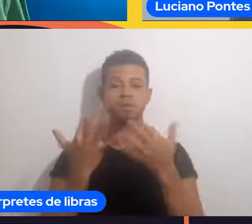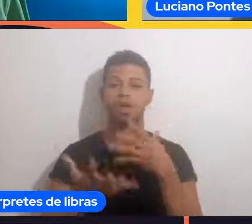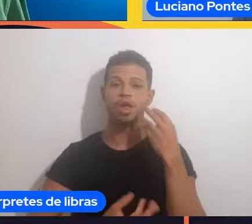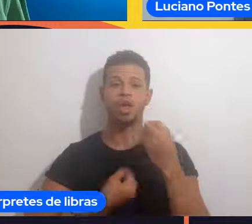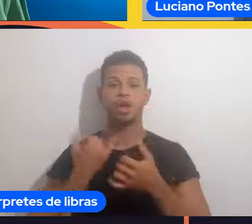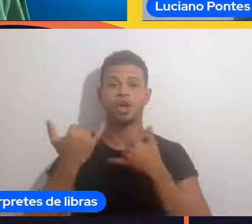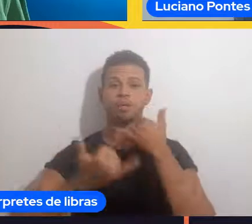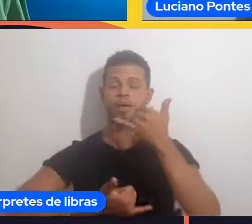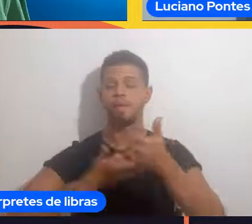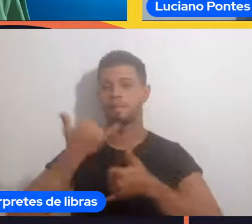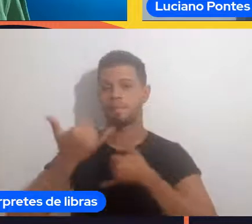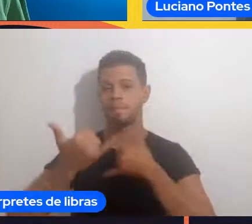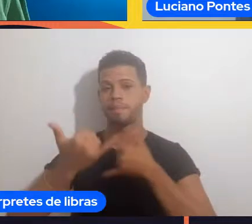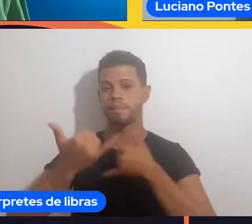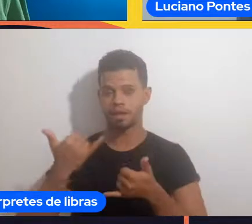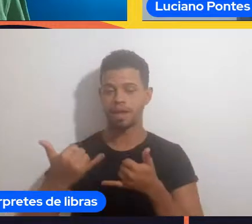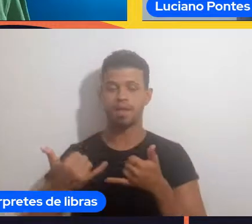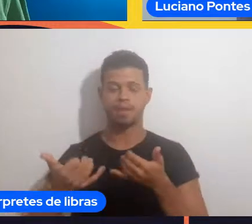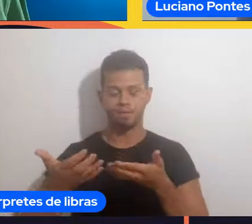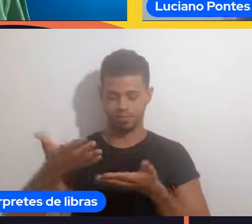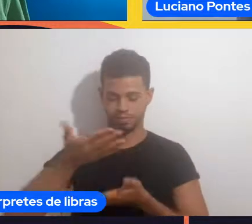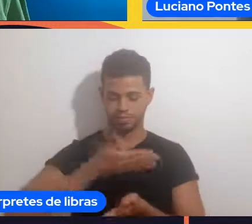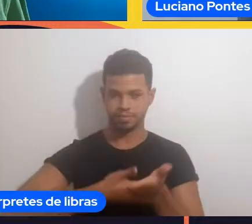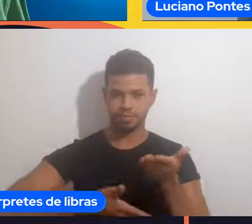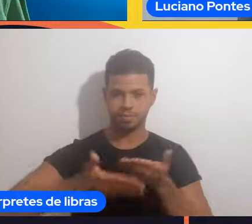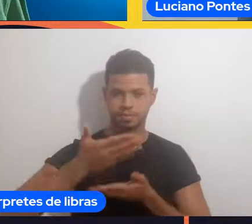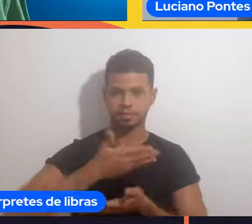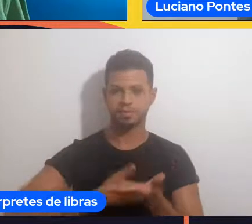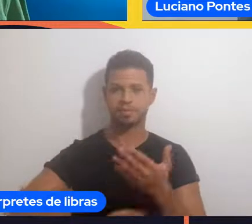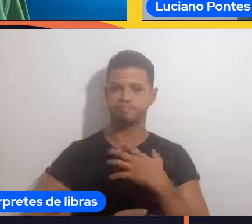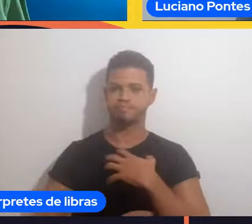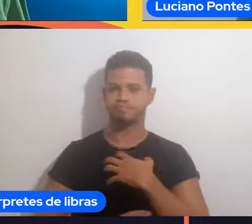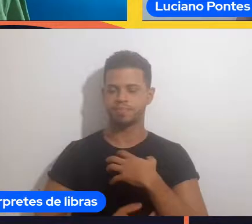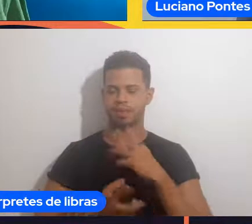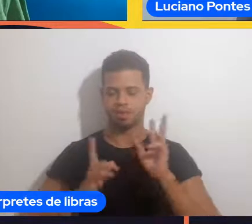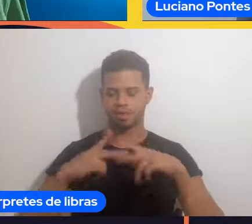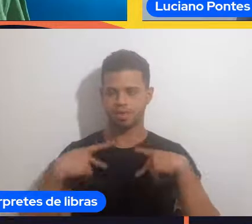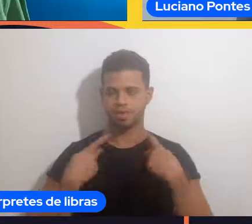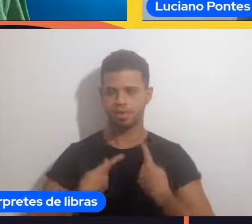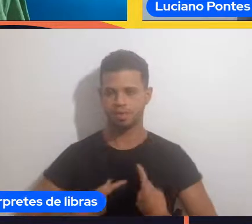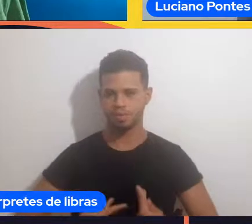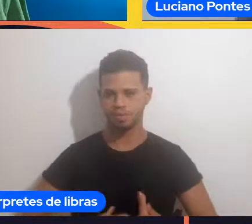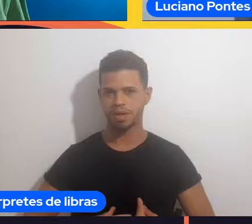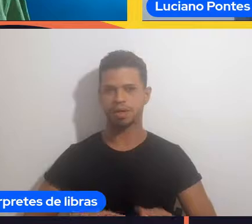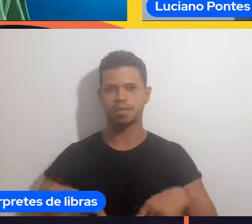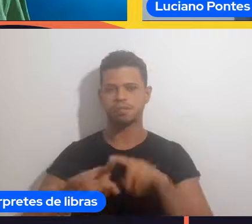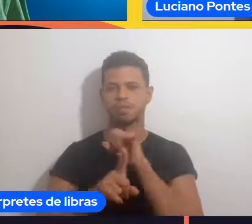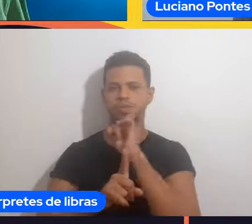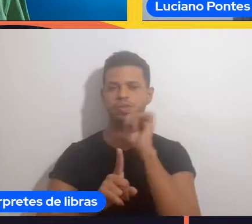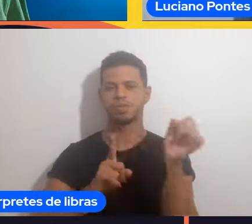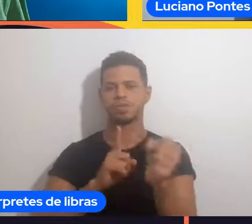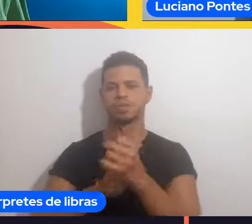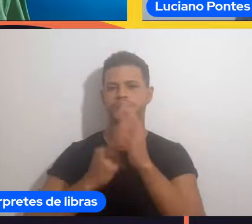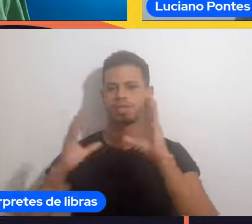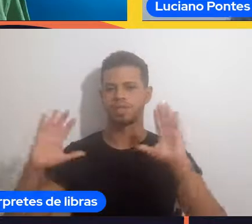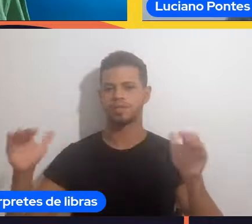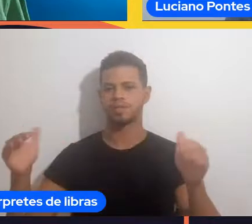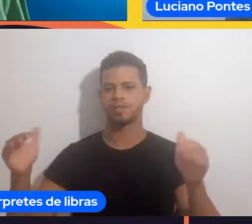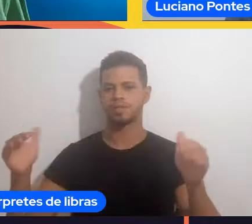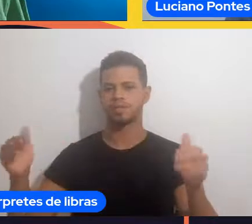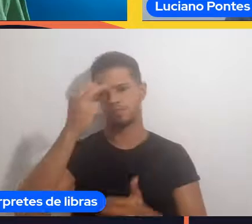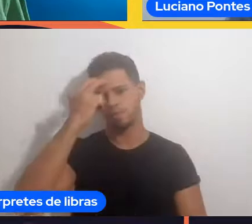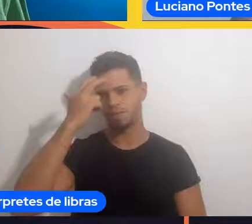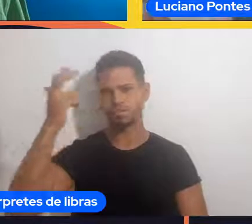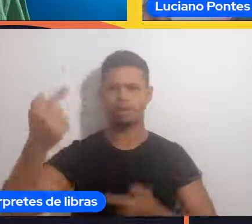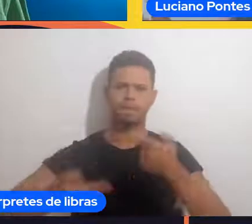ele instaura nas relações afetivas e humanas, nas relações sociais e coletivas, culturais e políticas. Como